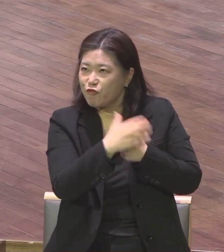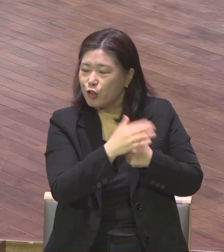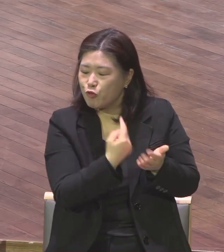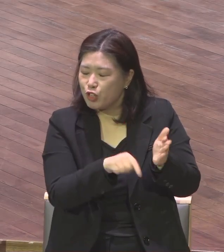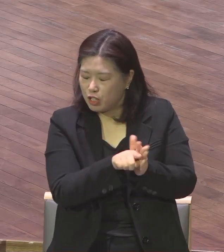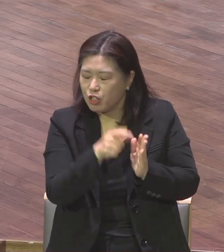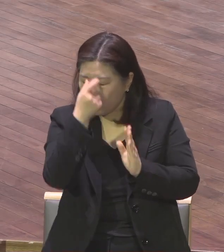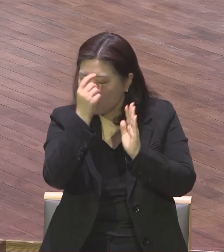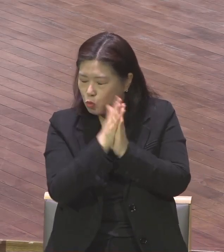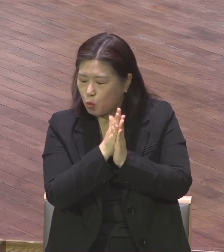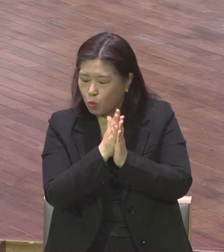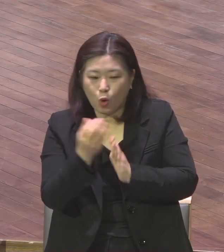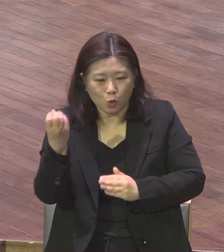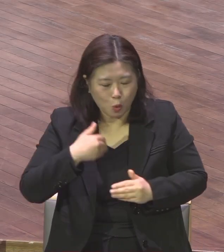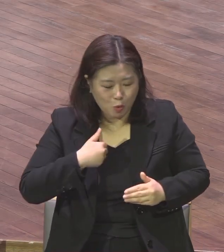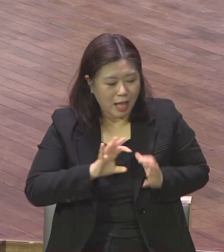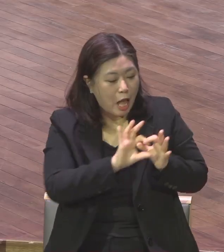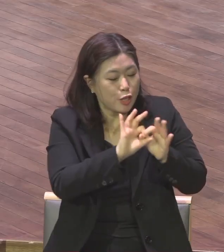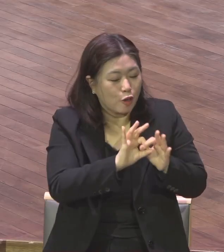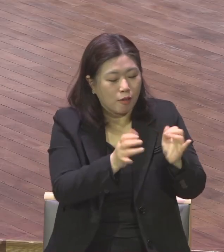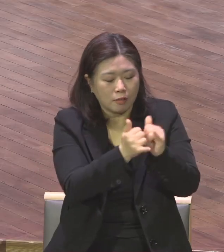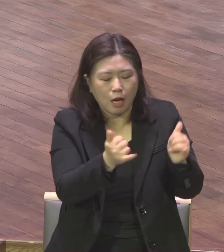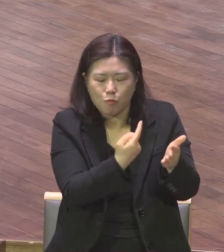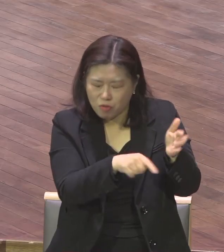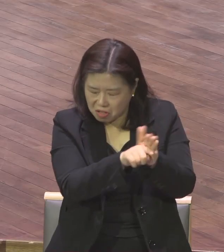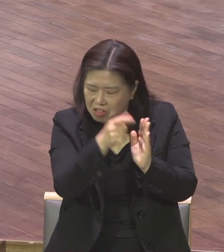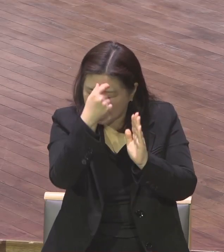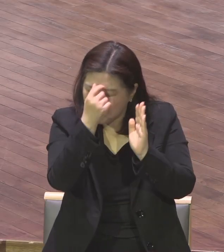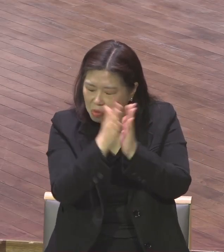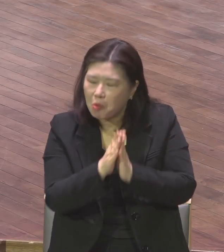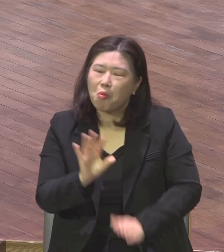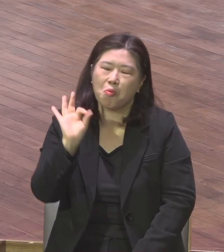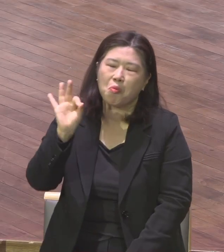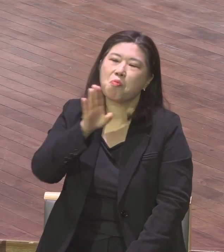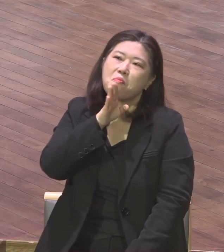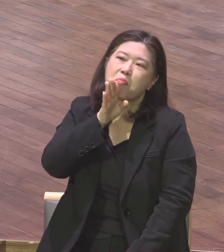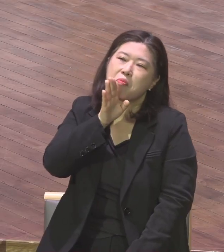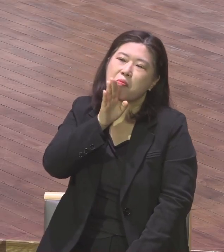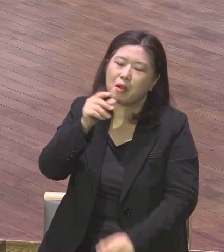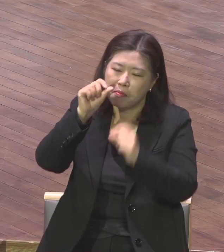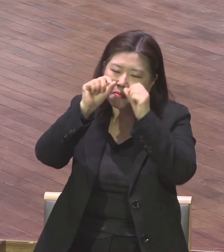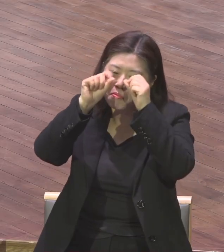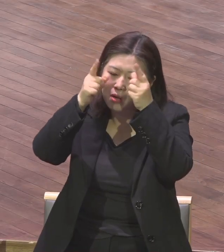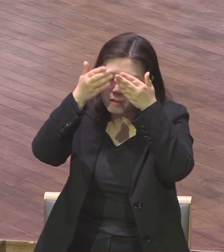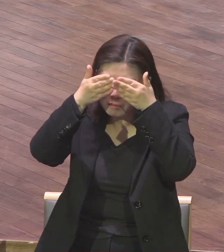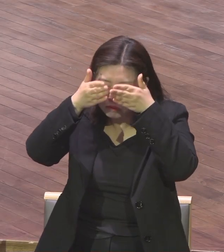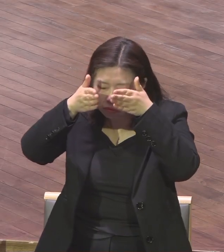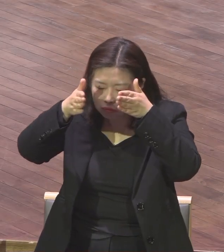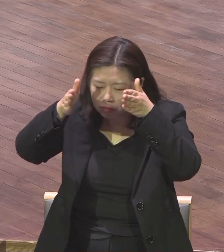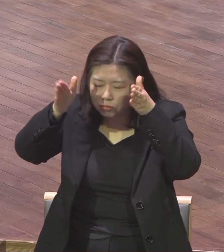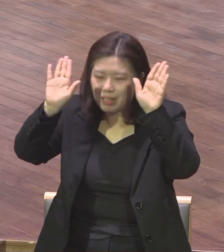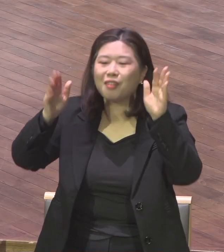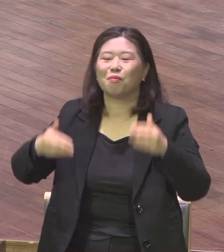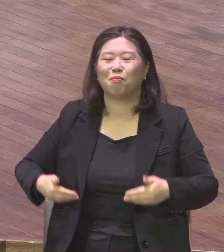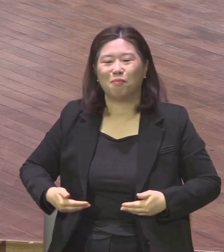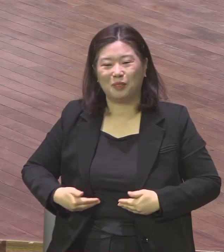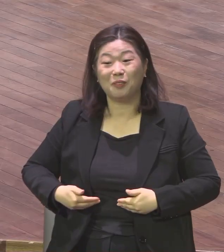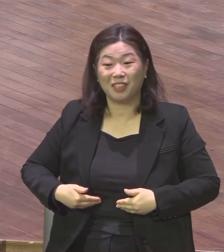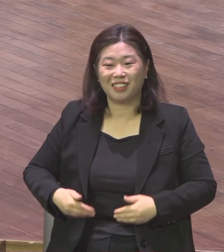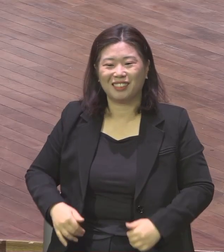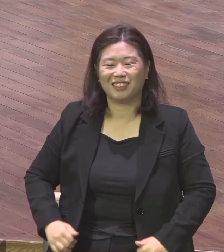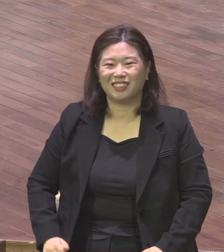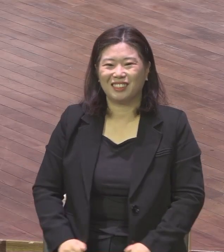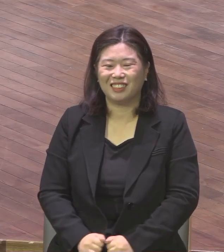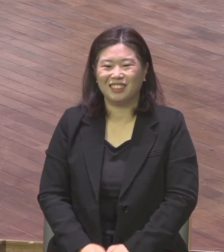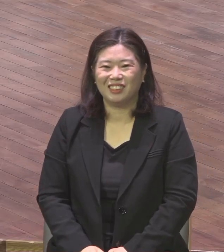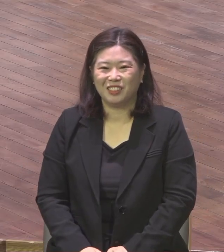나를 힘들게 하는 사람이 있으면 더 진하게 기도하게 되죠. 하나님이여, 하나님 저 사람 내가 사역하는데 너무 힘들게 하는데 하나님